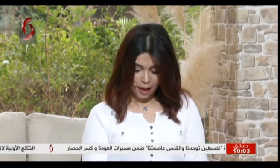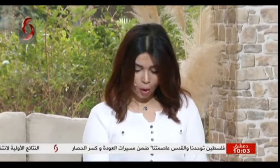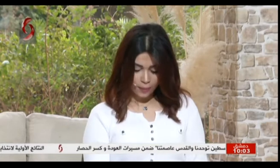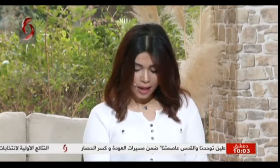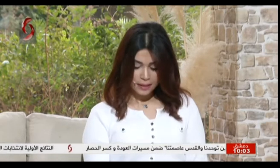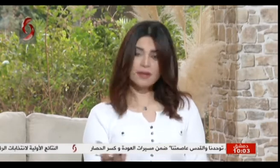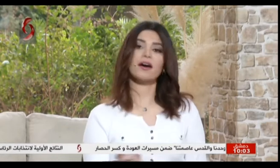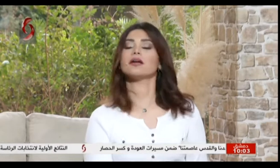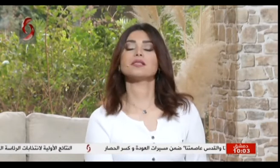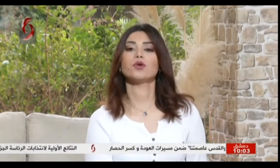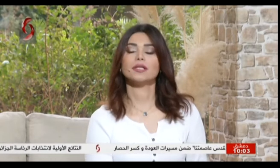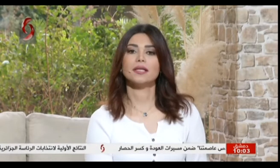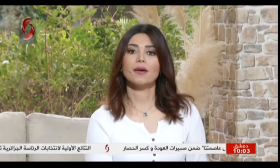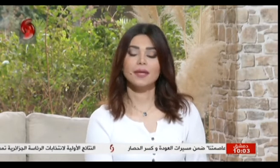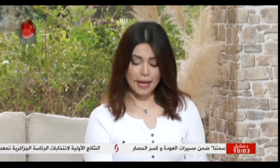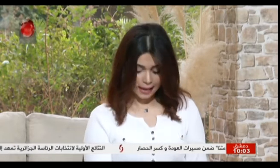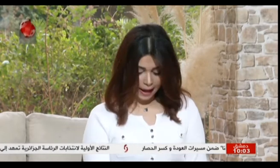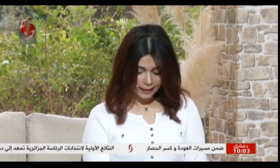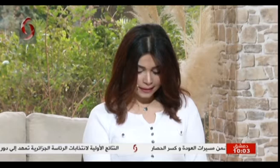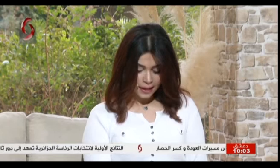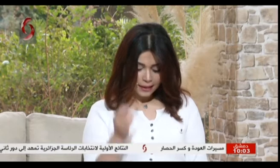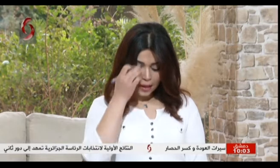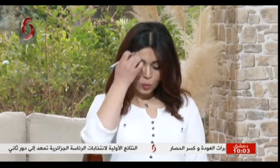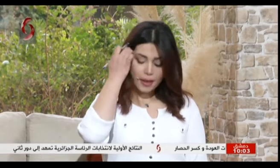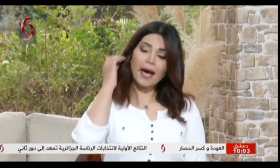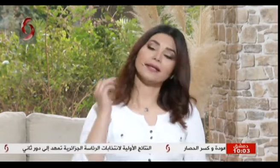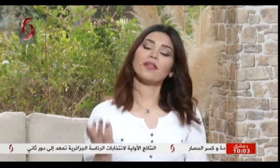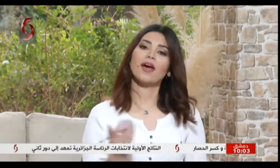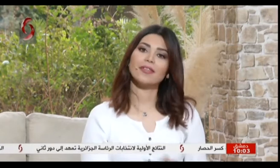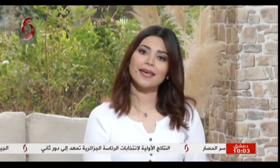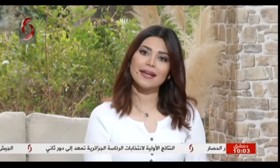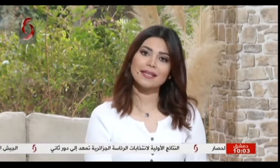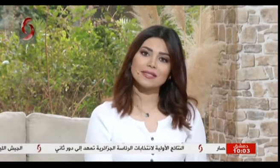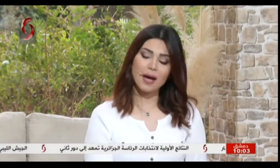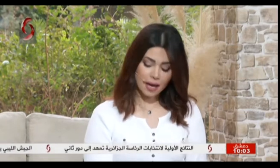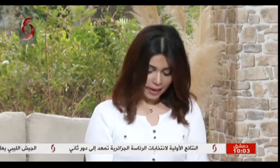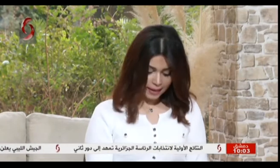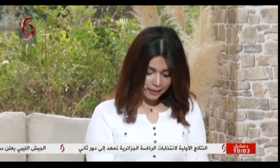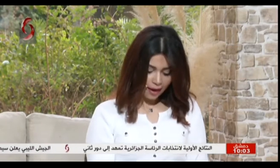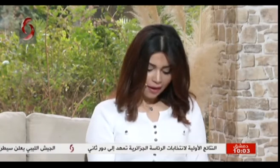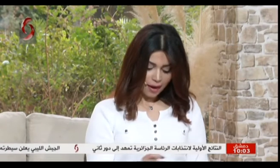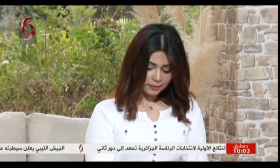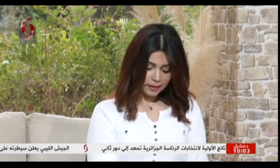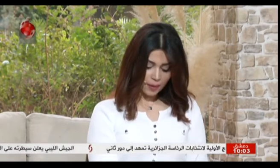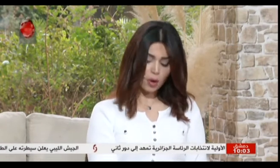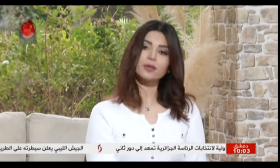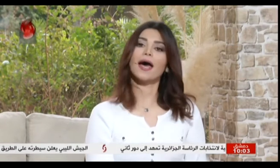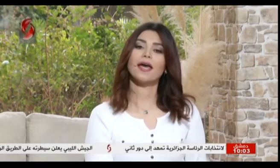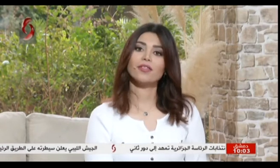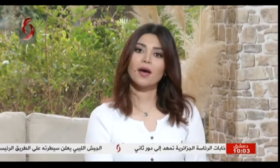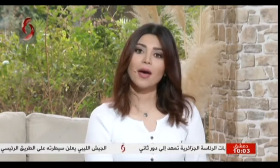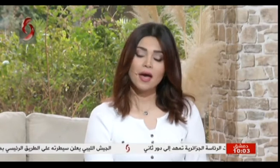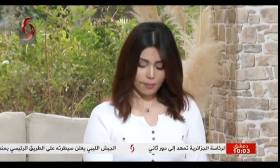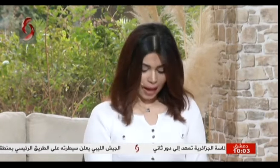جديد لهم يرفع اسم وطننا بالعالي. ليكون أحدث هذه الأسماء هي الطالبة